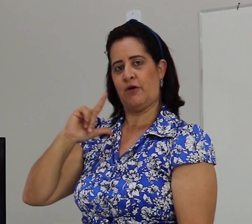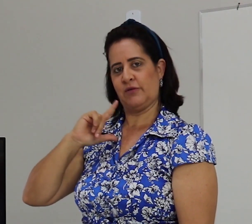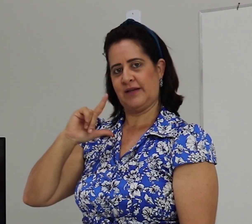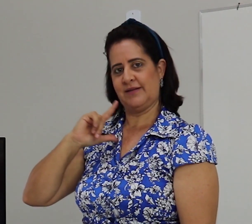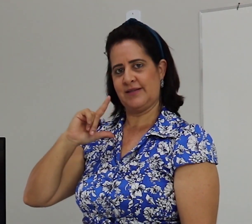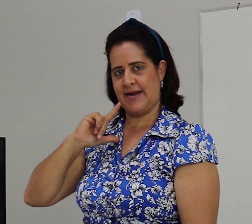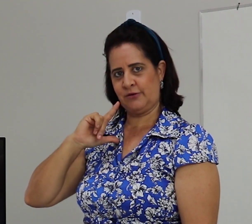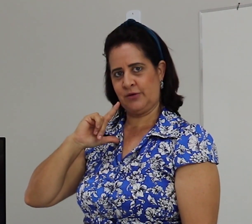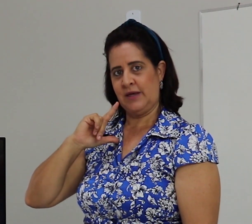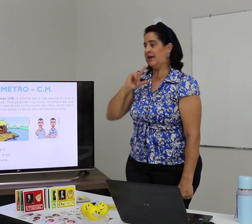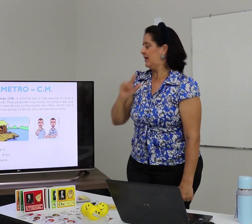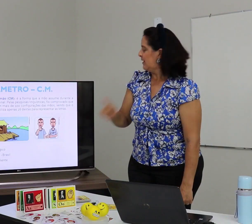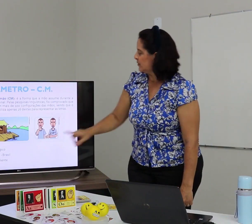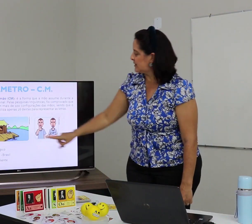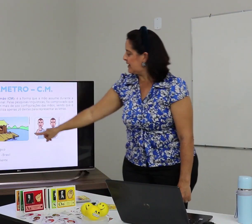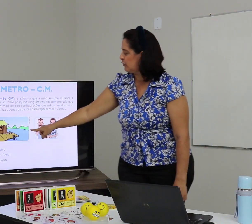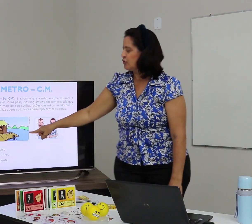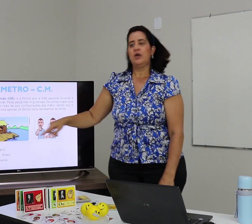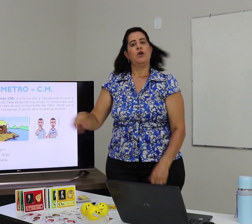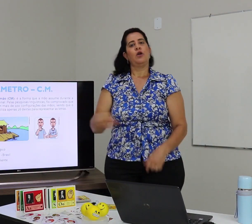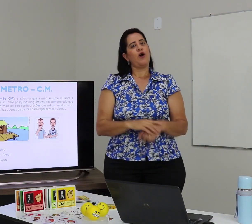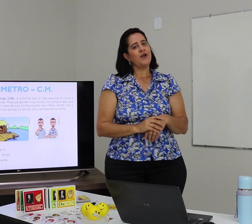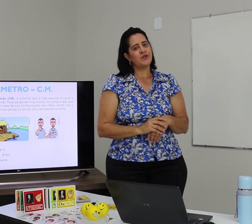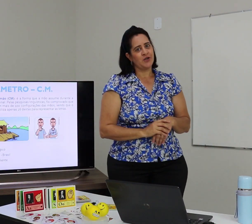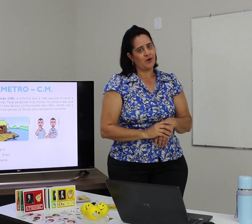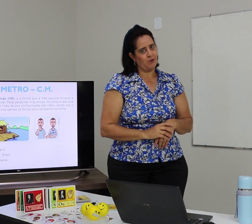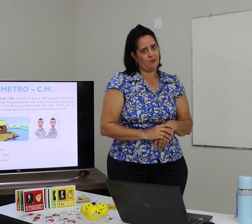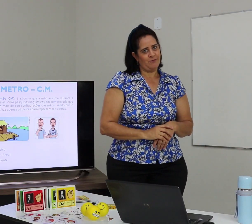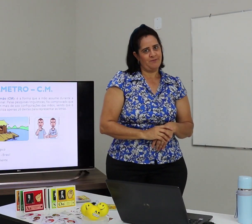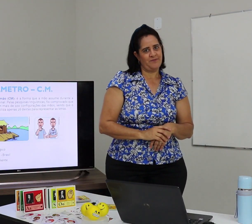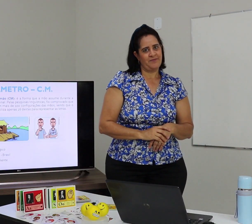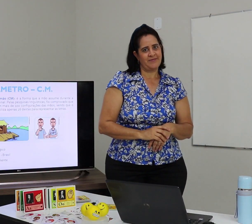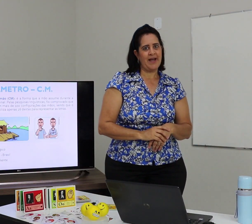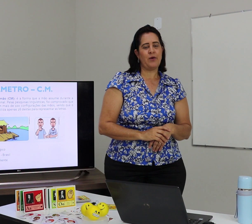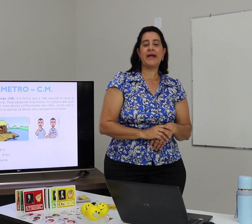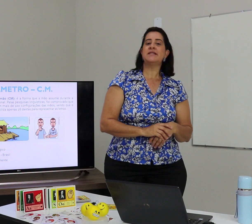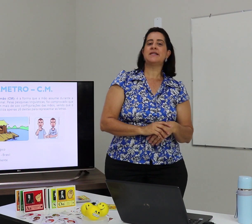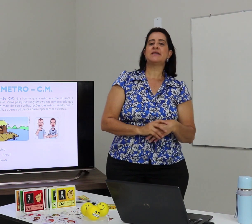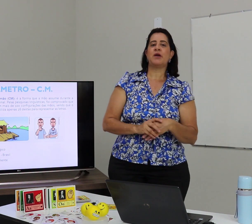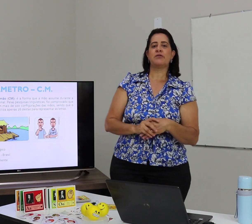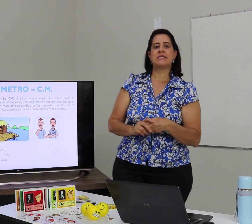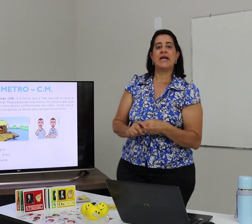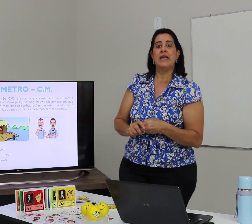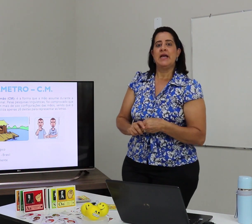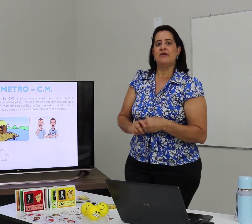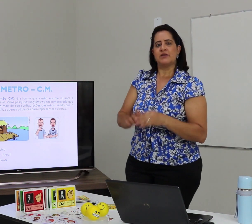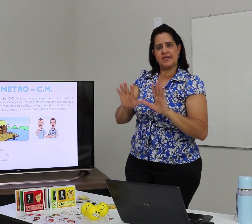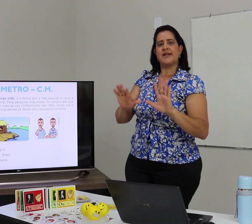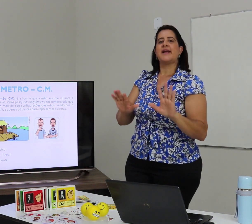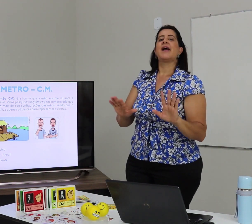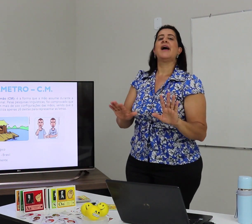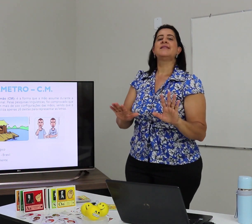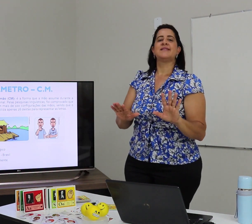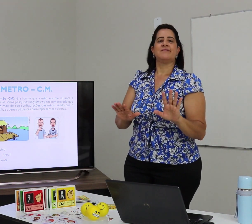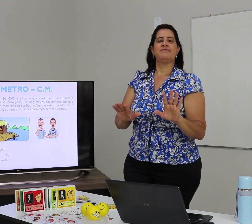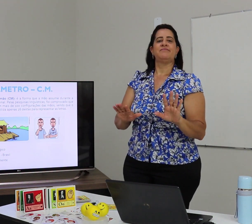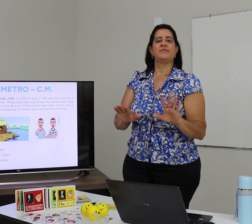volta. Certo? O sinal de lógico, né? Alguém disse assim para você, você está em casa?